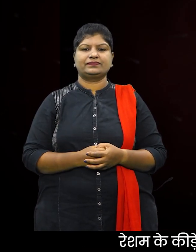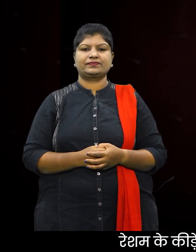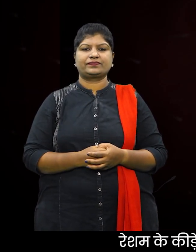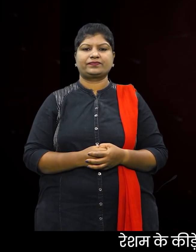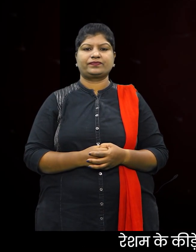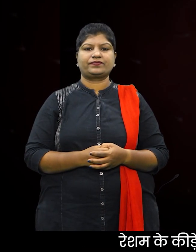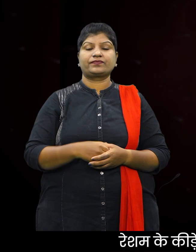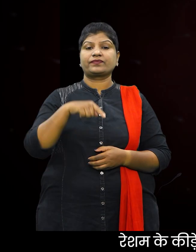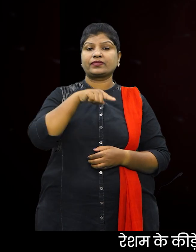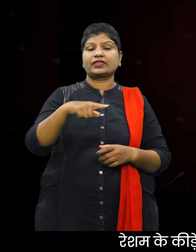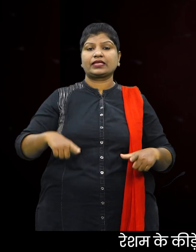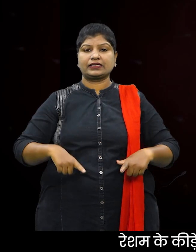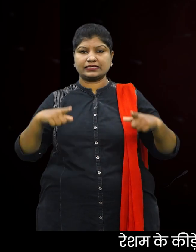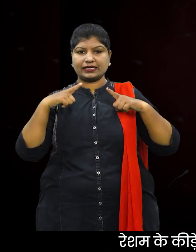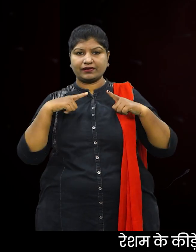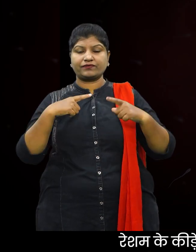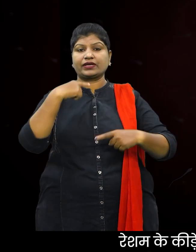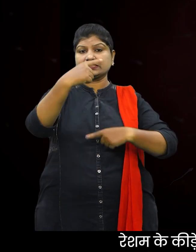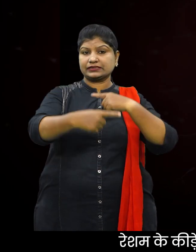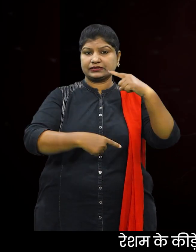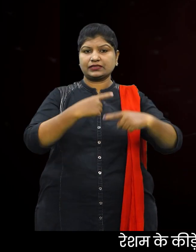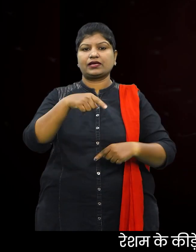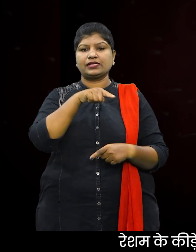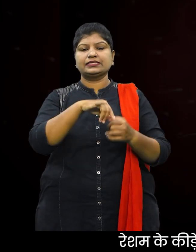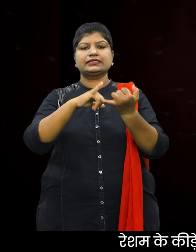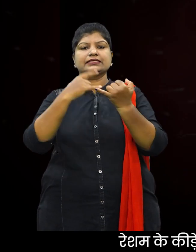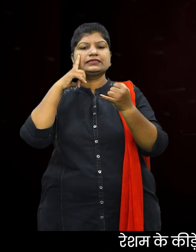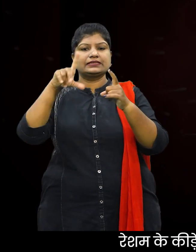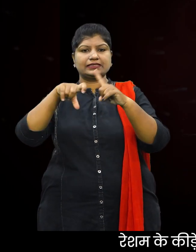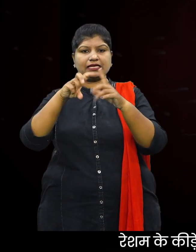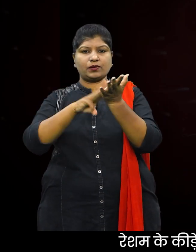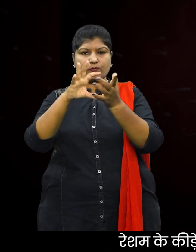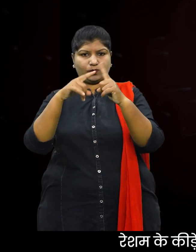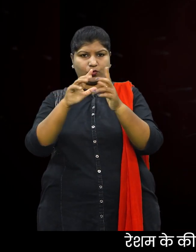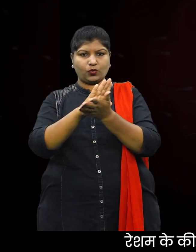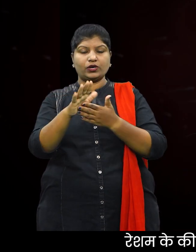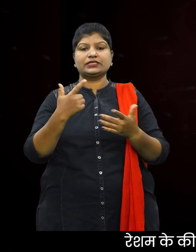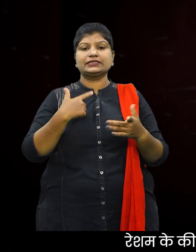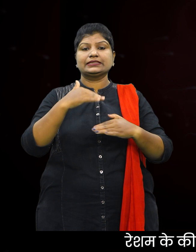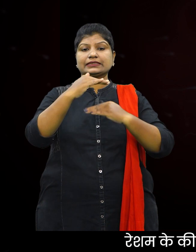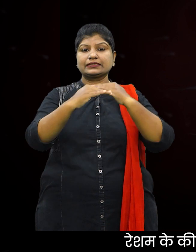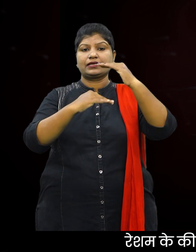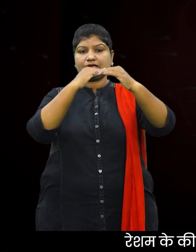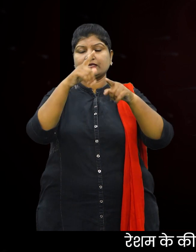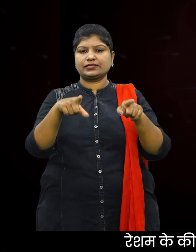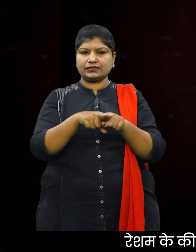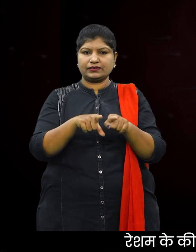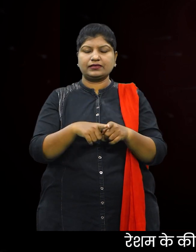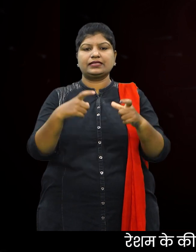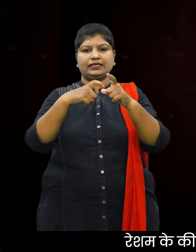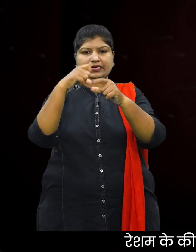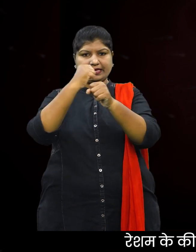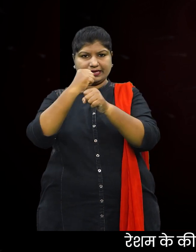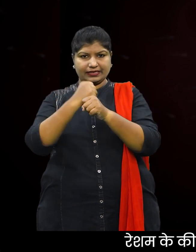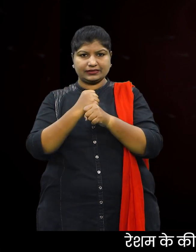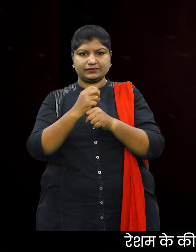रेशम के कीड़े का डिंभी वयस्क के जैसा नहीं होता। रेशम के कीड़े का जीवन